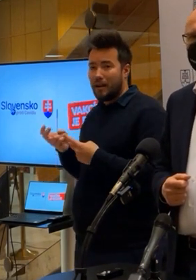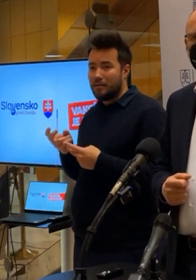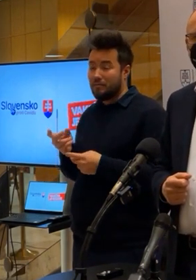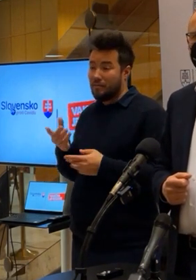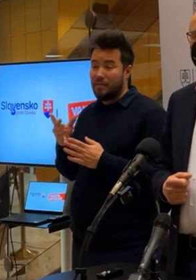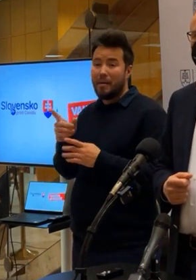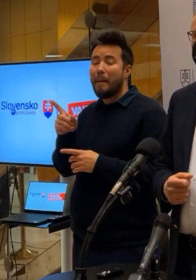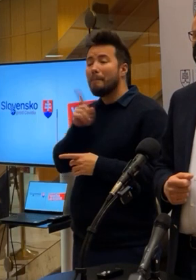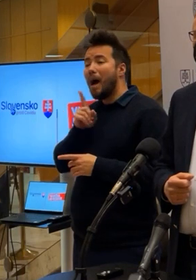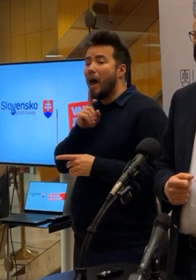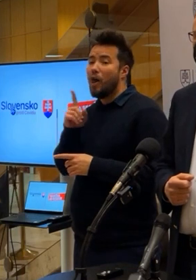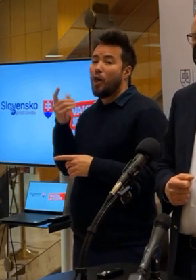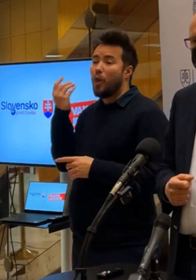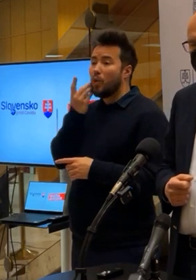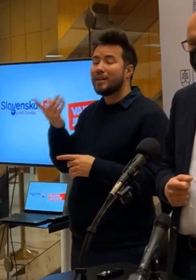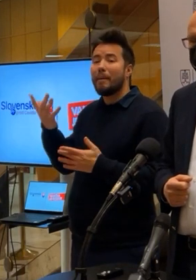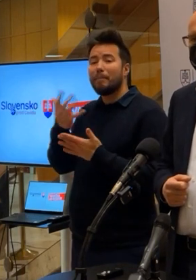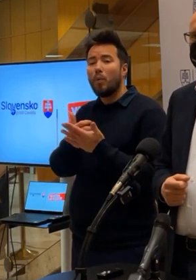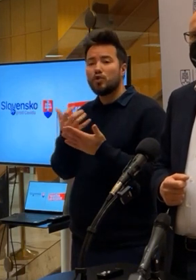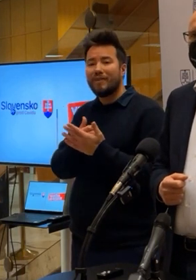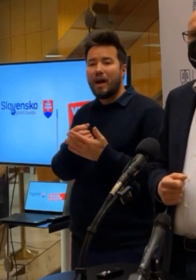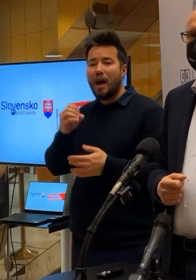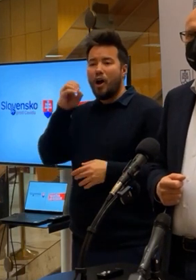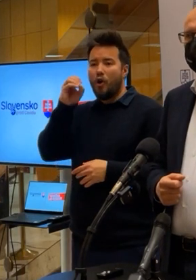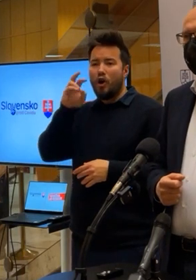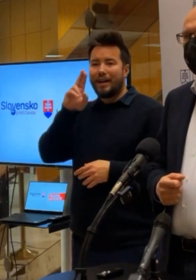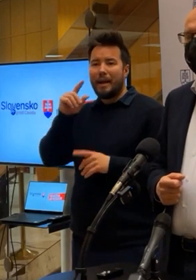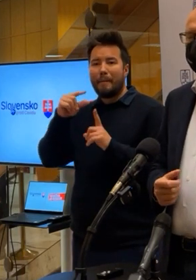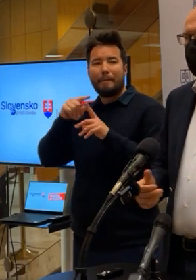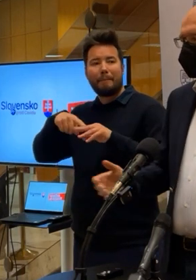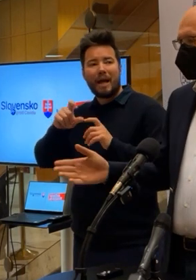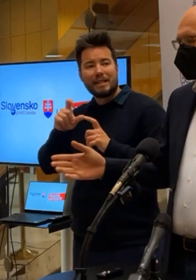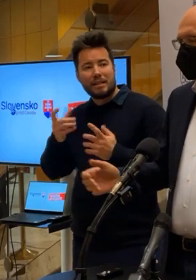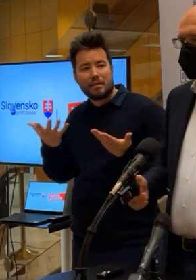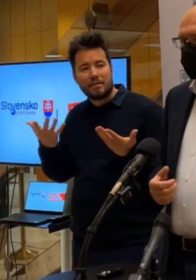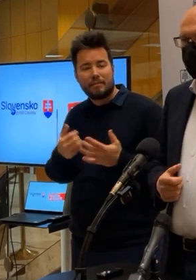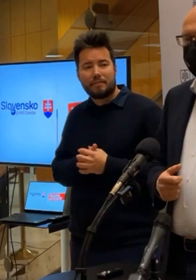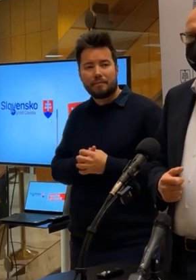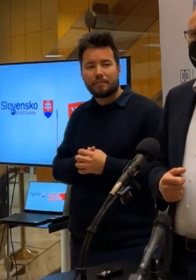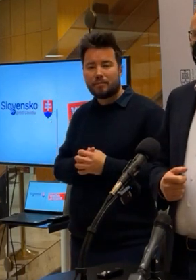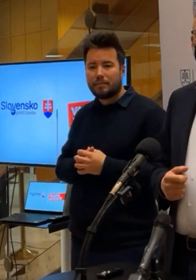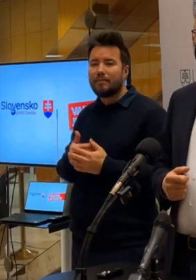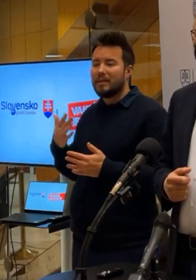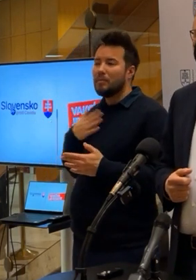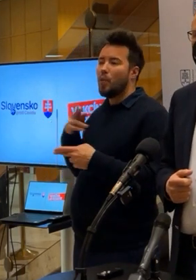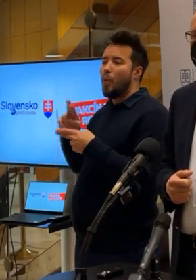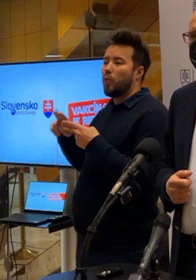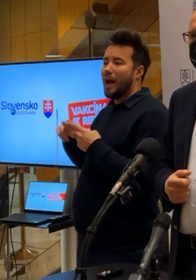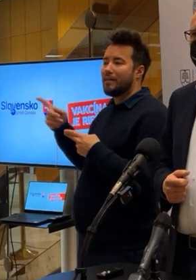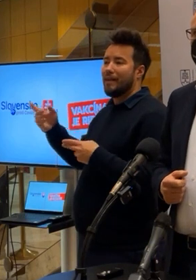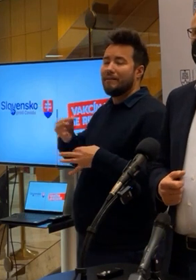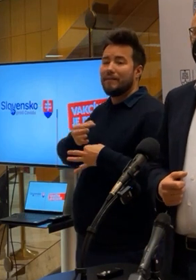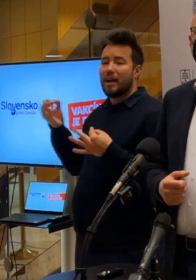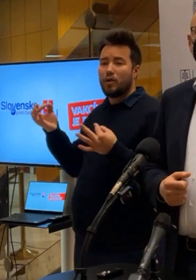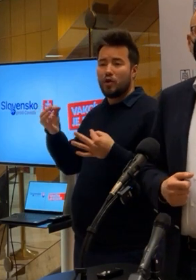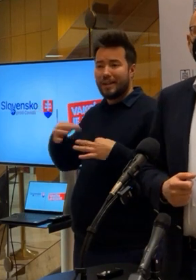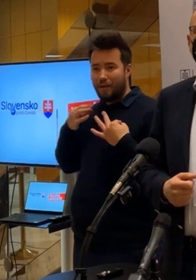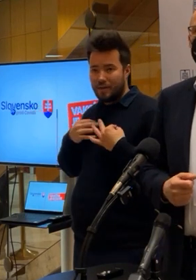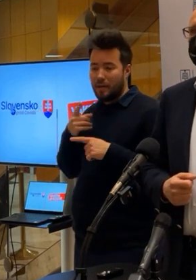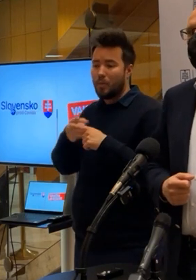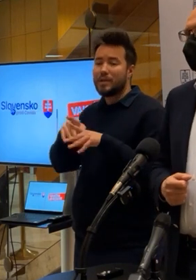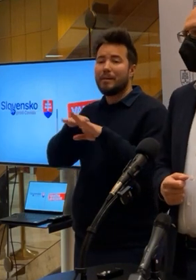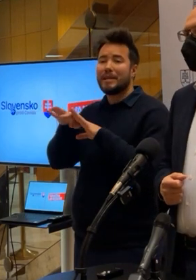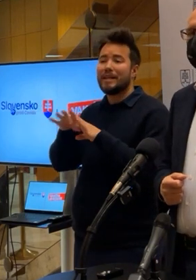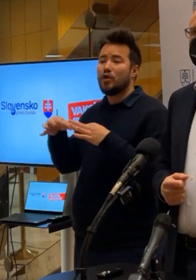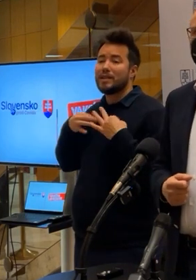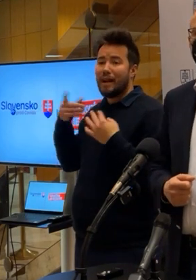používa napríklad ten reálny overpass. Viete, kým potom vychytáte aj... Áno, tak máme tu úrady verejného zdravotníctva, máme tu ministerstvo